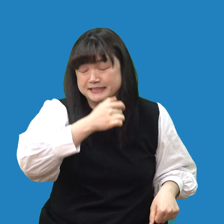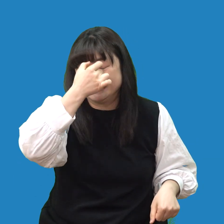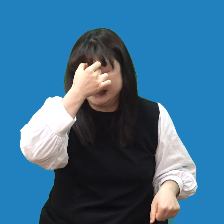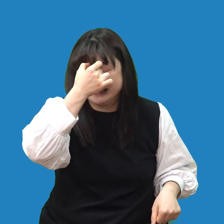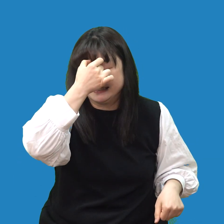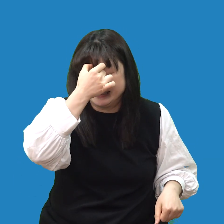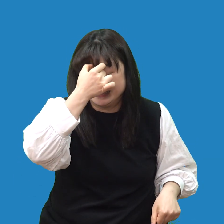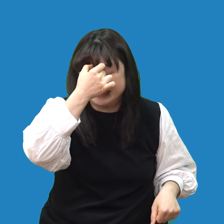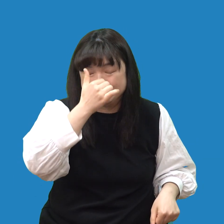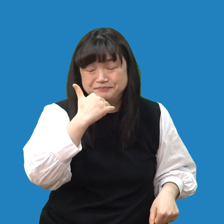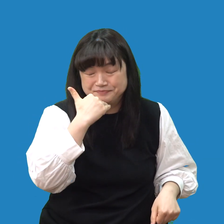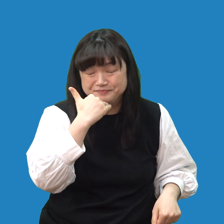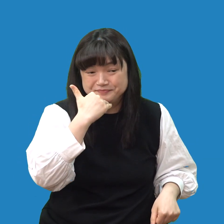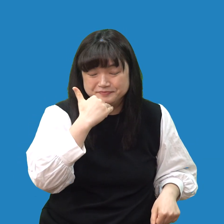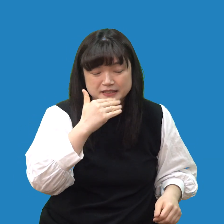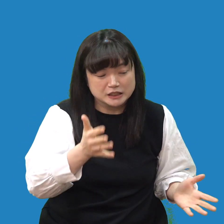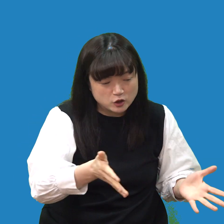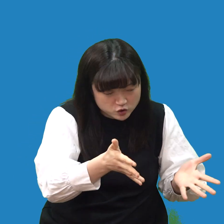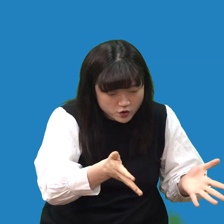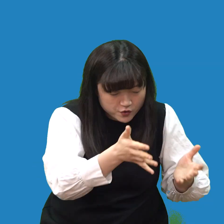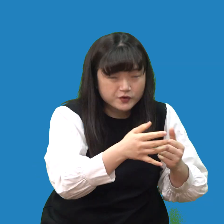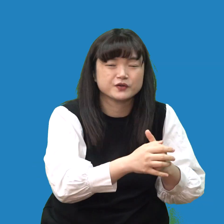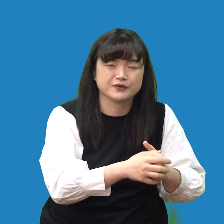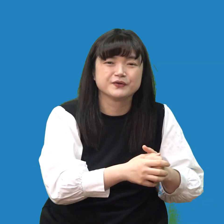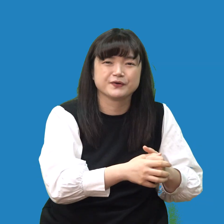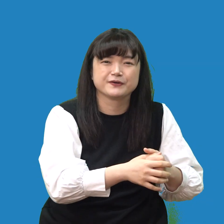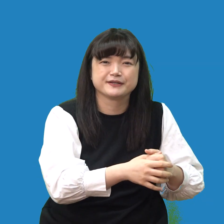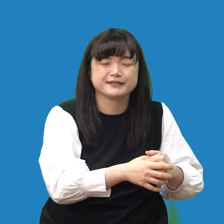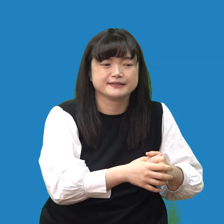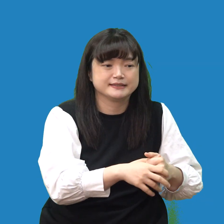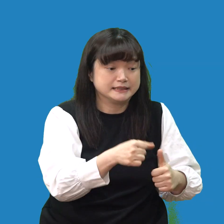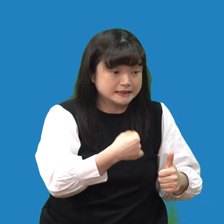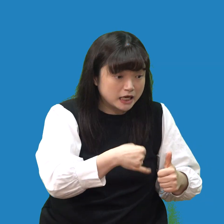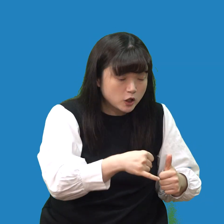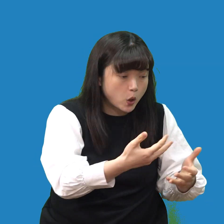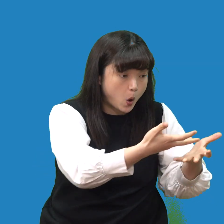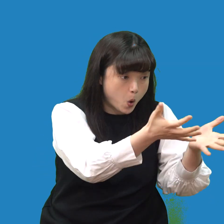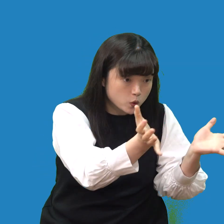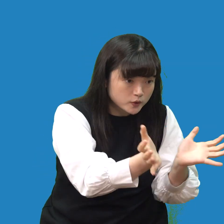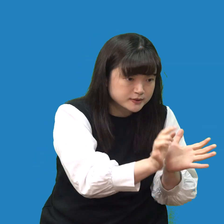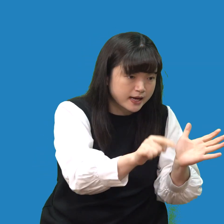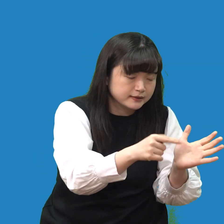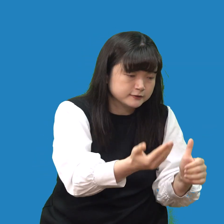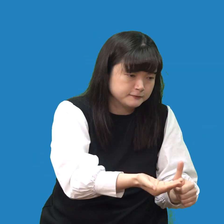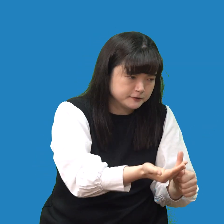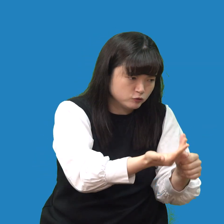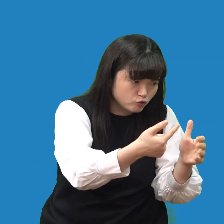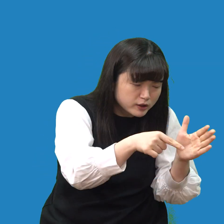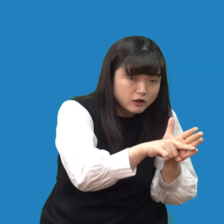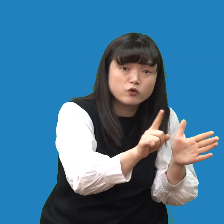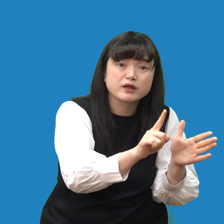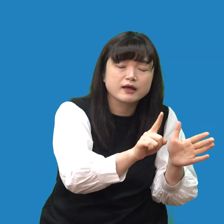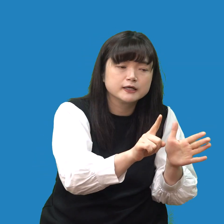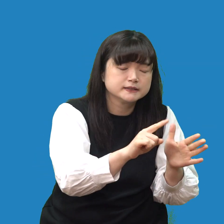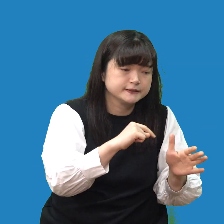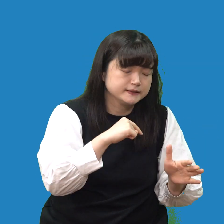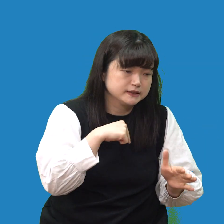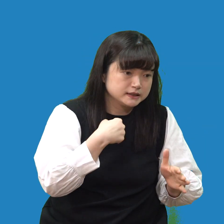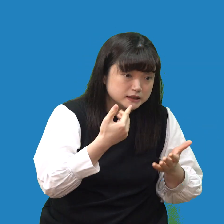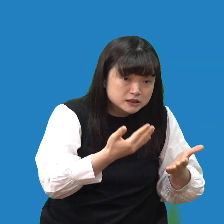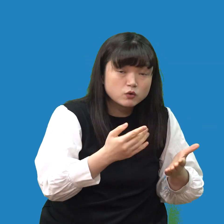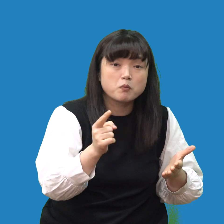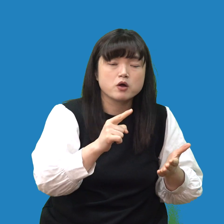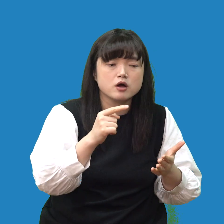기다려 주었답니다. 그러면서 격려했답니다. 자녀들을 공동체 안에 키우기 위해서 스스로